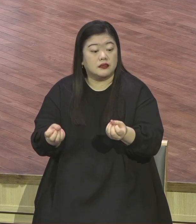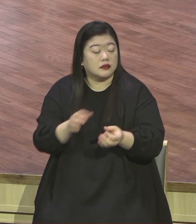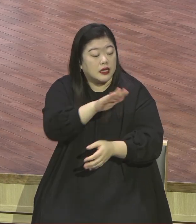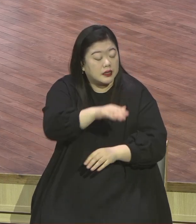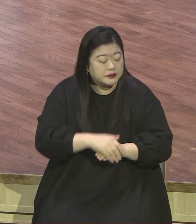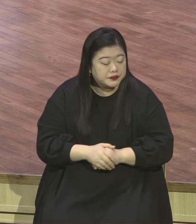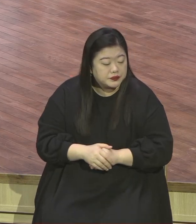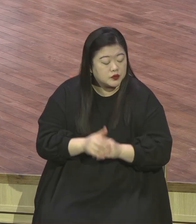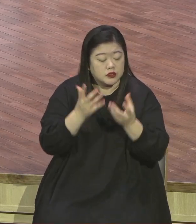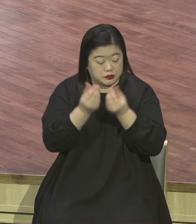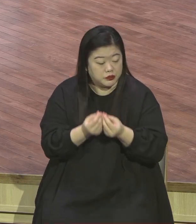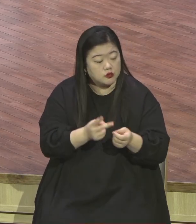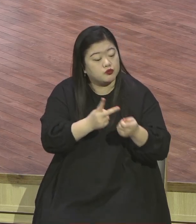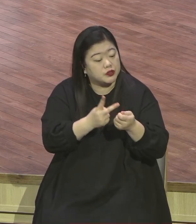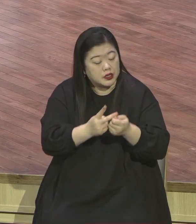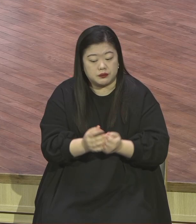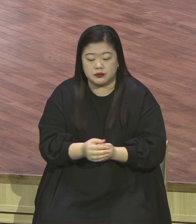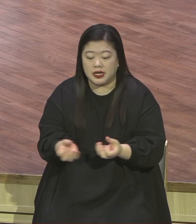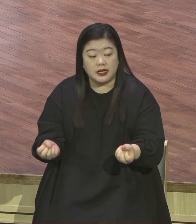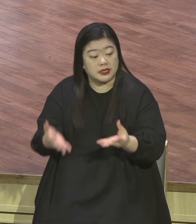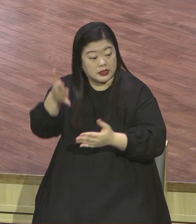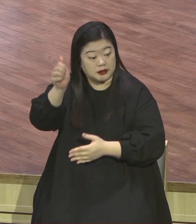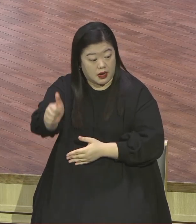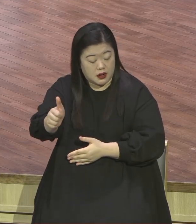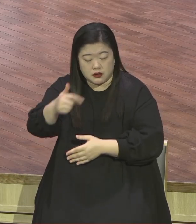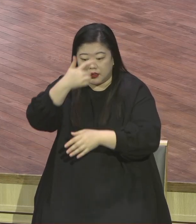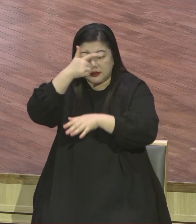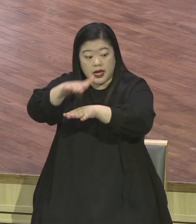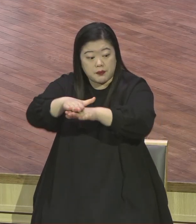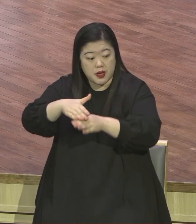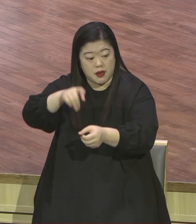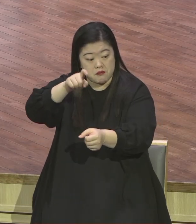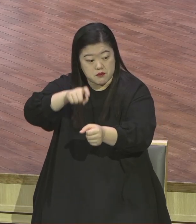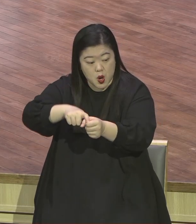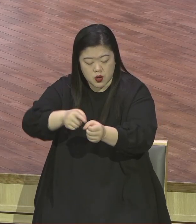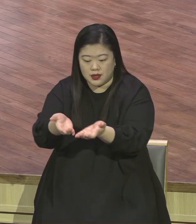드리기 위해서 준비하고 행동하는 거 다 노동 아니냐